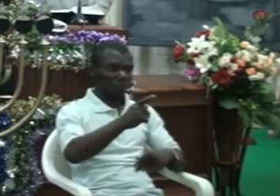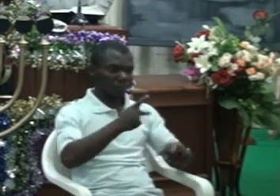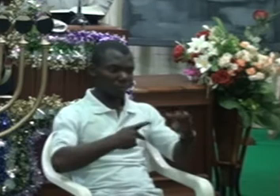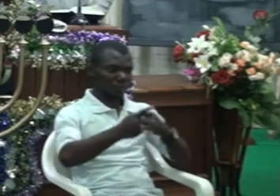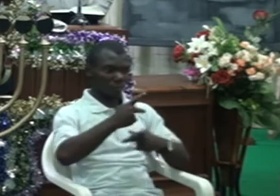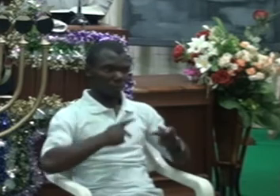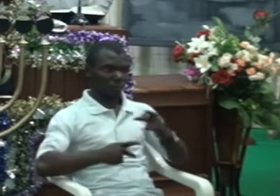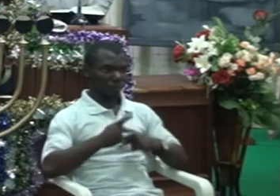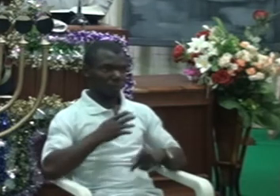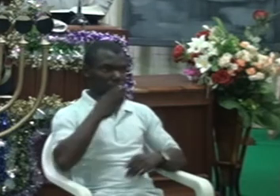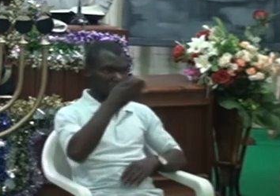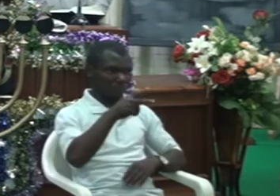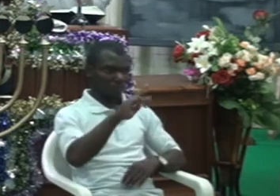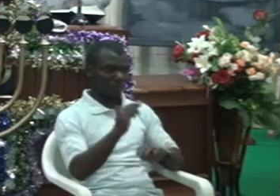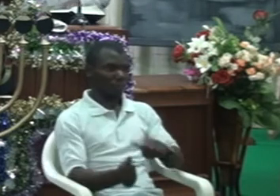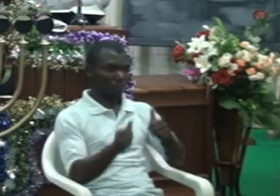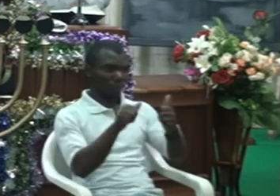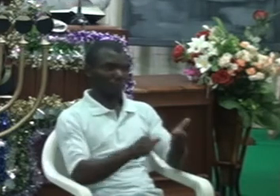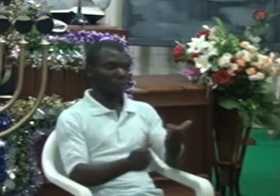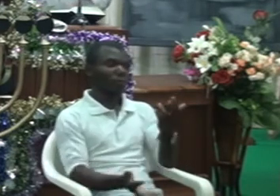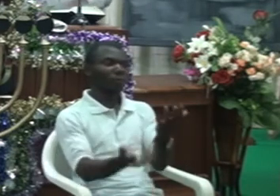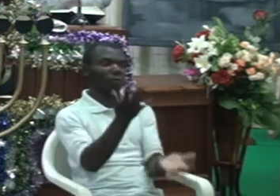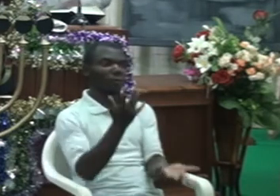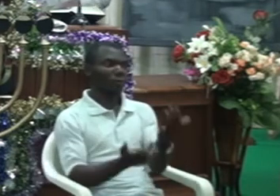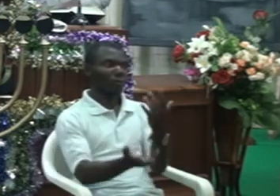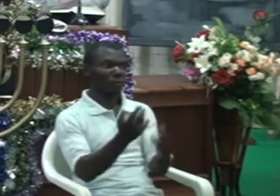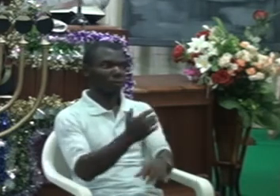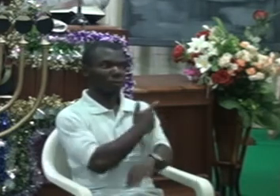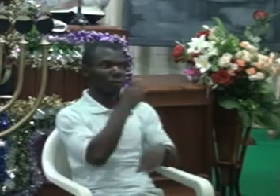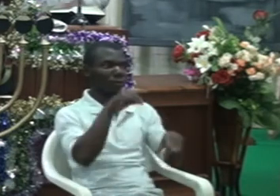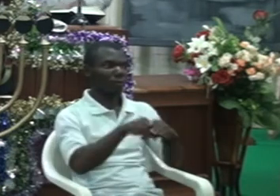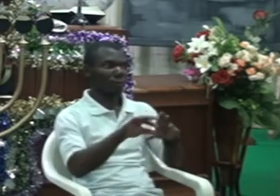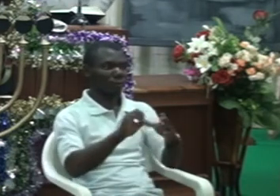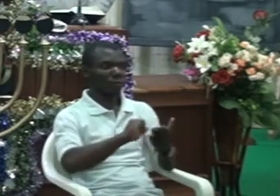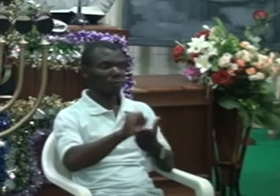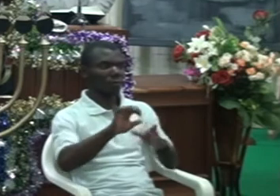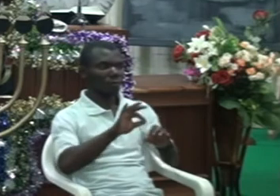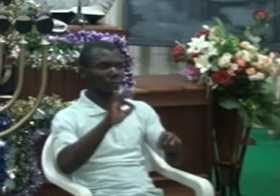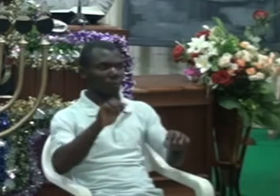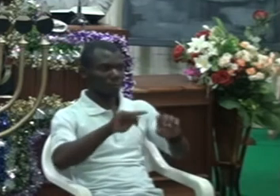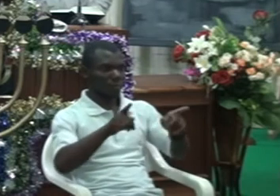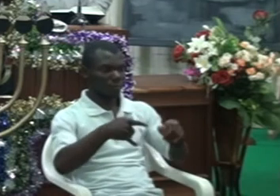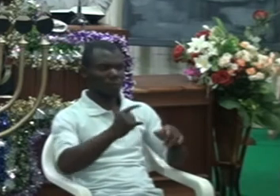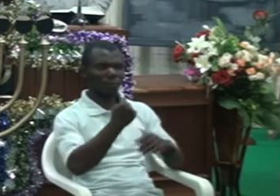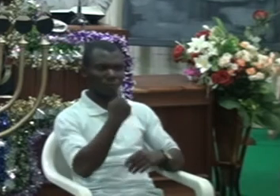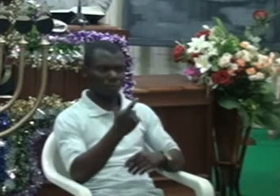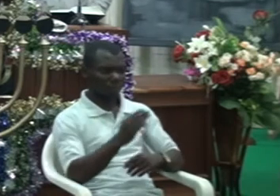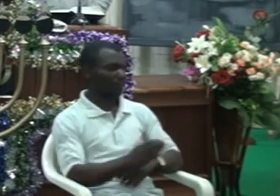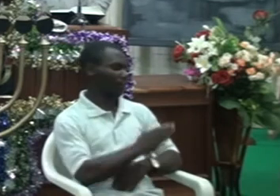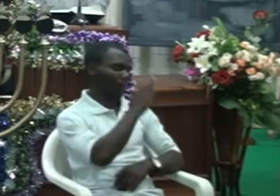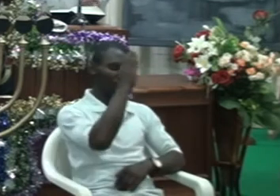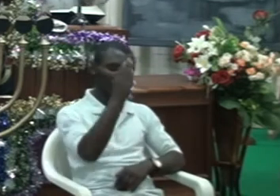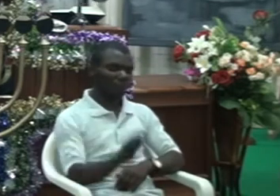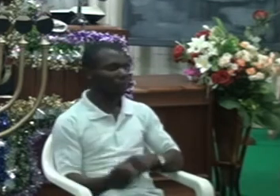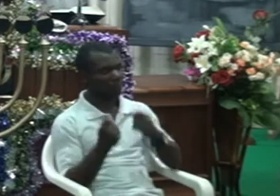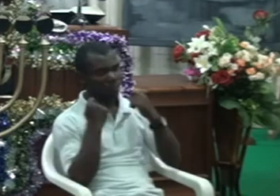il viendra baptiser du feu, Katikaro, et du feu et du Saint-Esprit. Mais ils disent non, on n'a